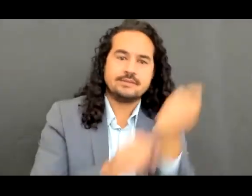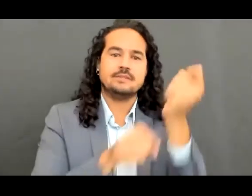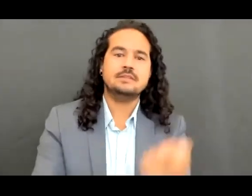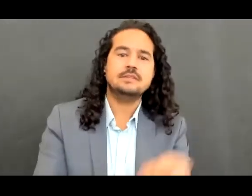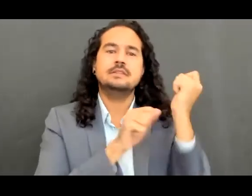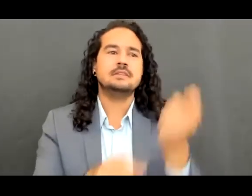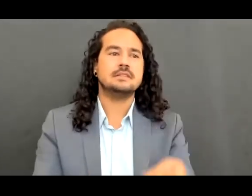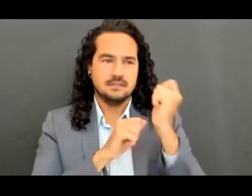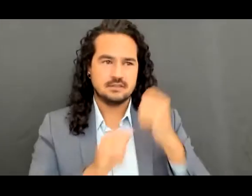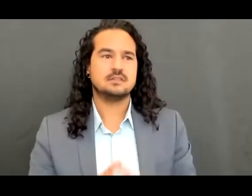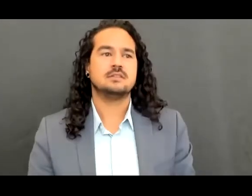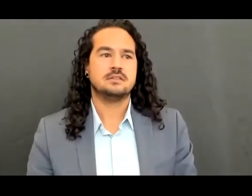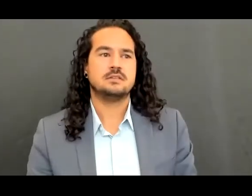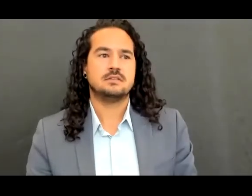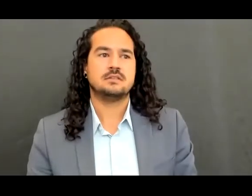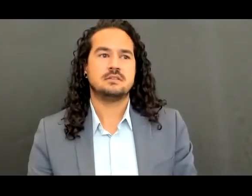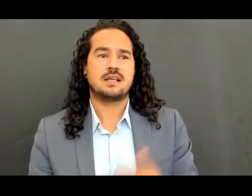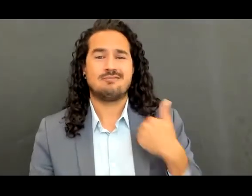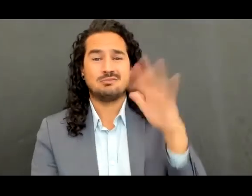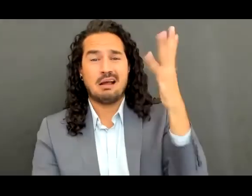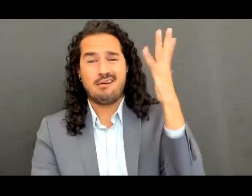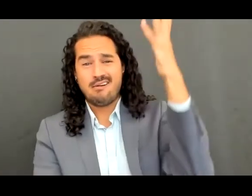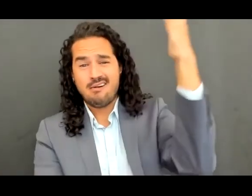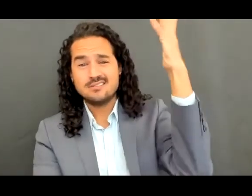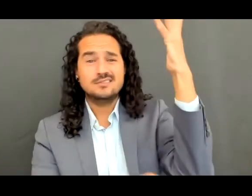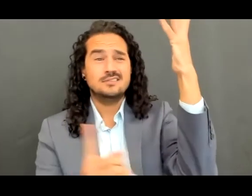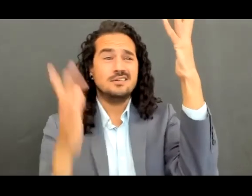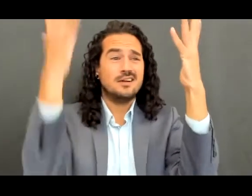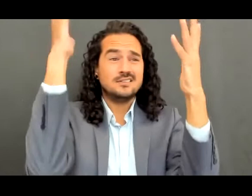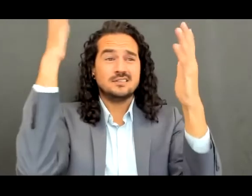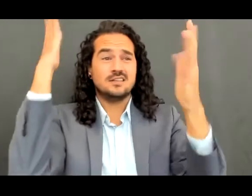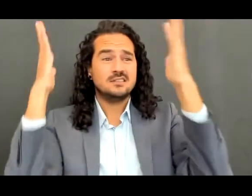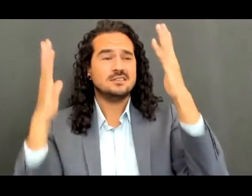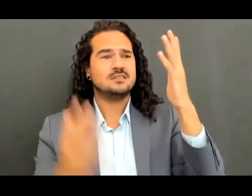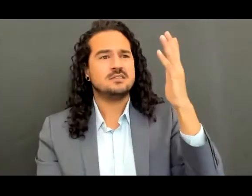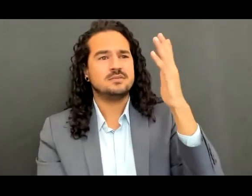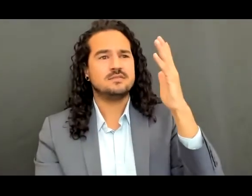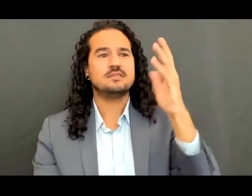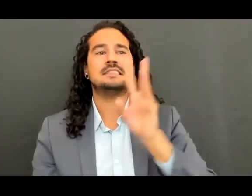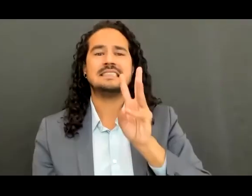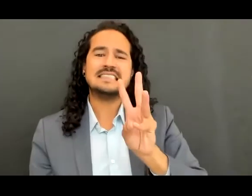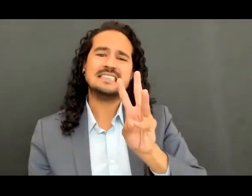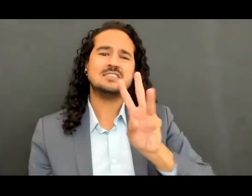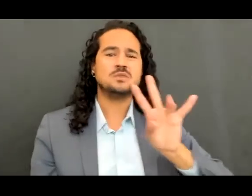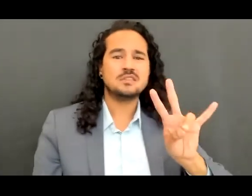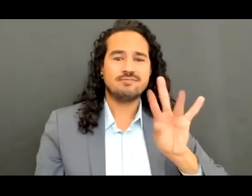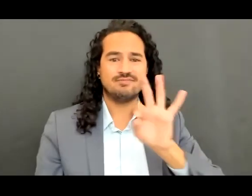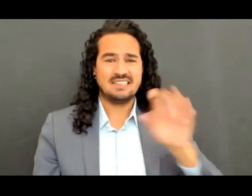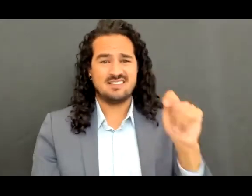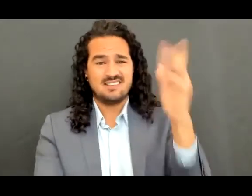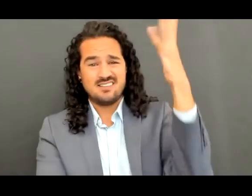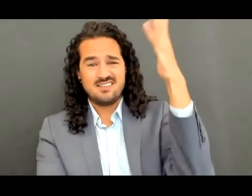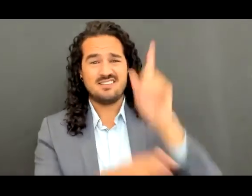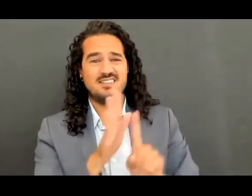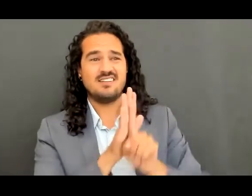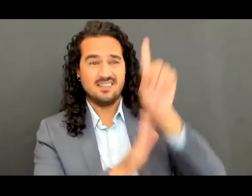sí hay mucho material flamable ahí, que miden 6 o 7 pies. Esas son de las cosas que nos